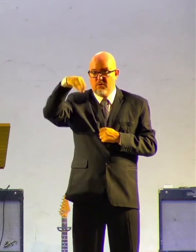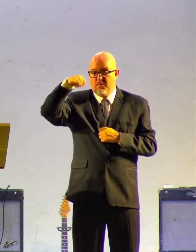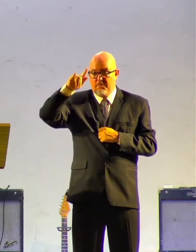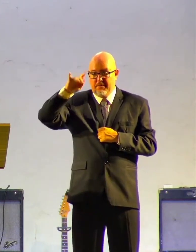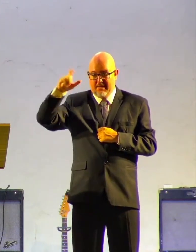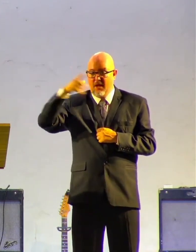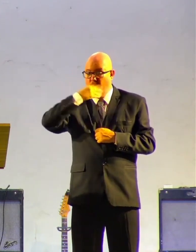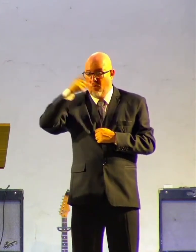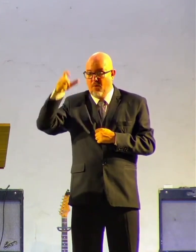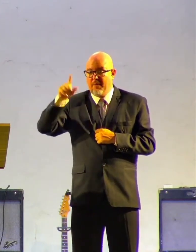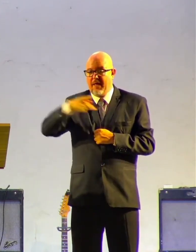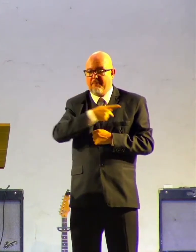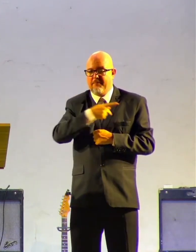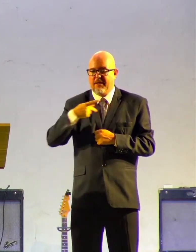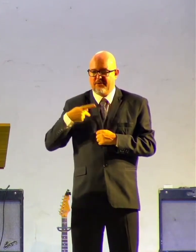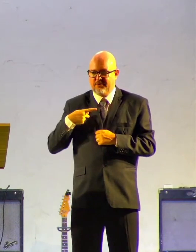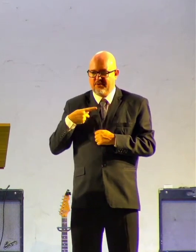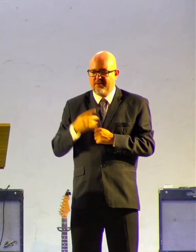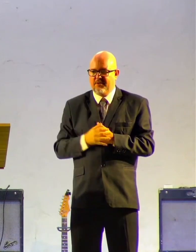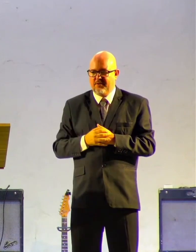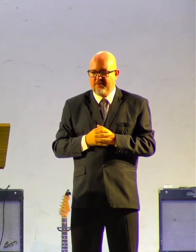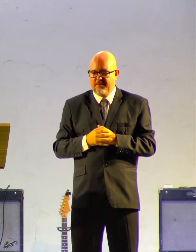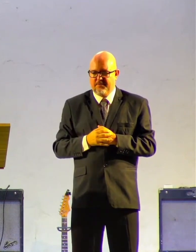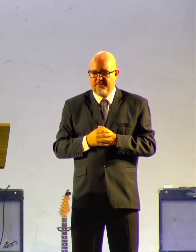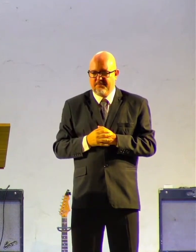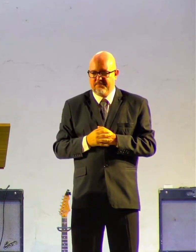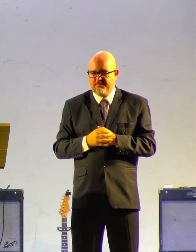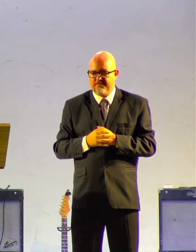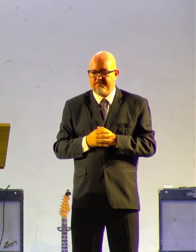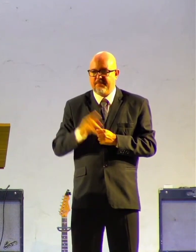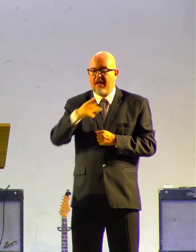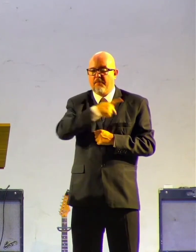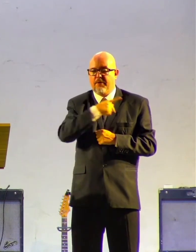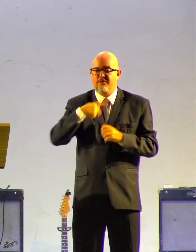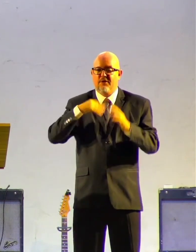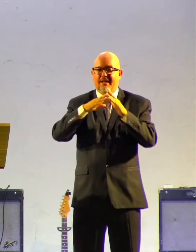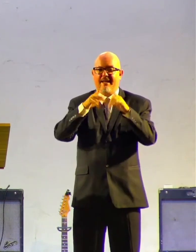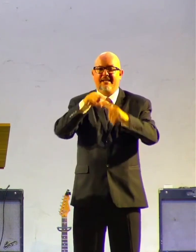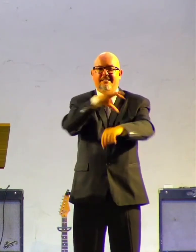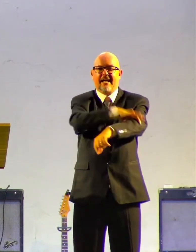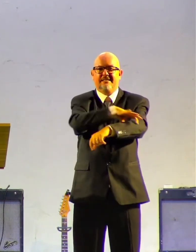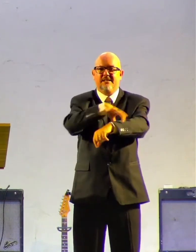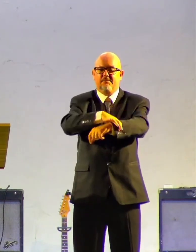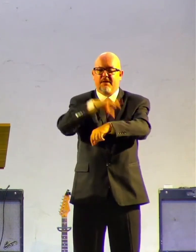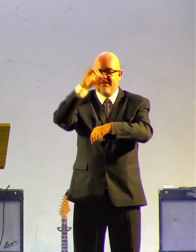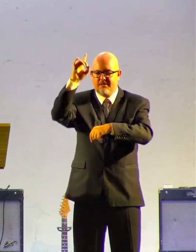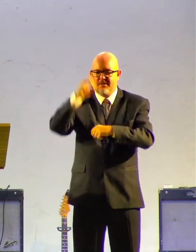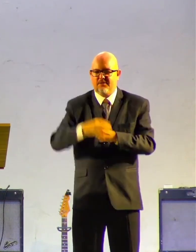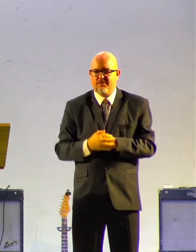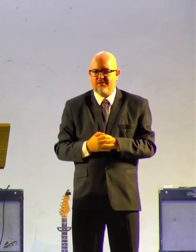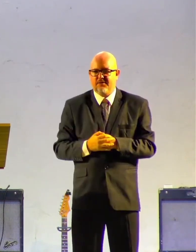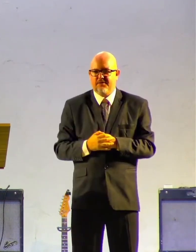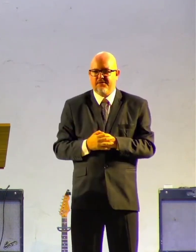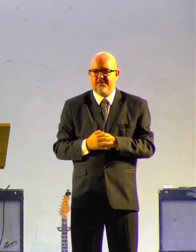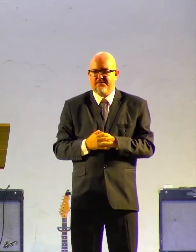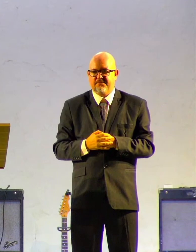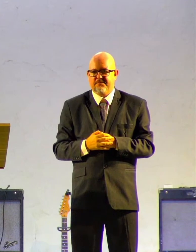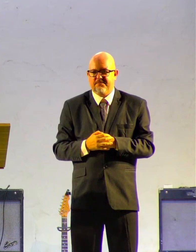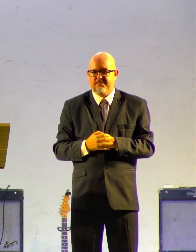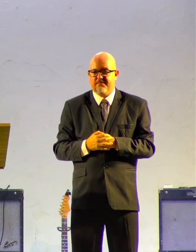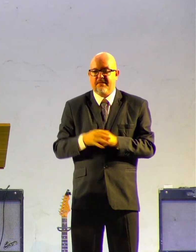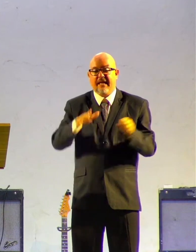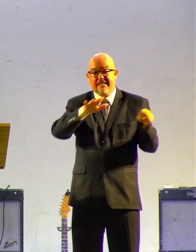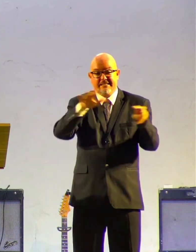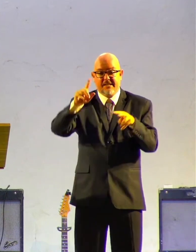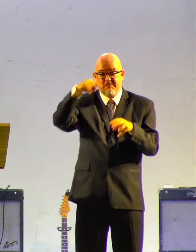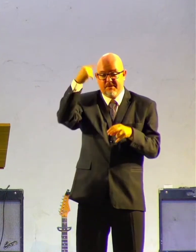Corpas é pastor evangélico, ele é pastor da Igreja Assembleia de Deus. Na semana